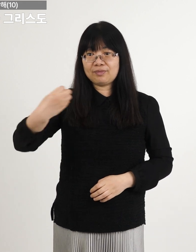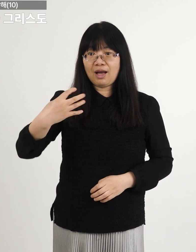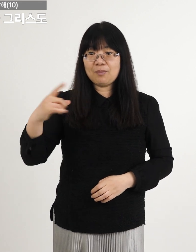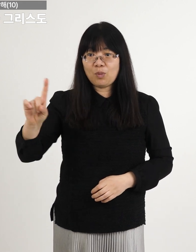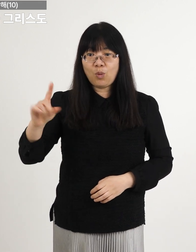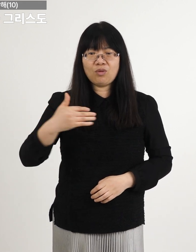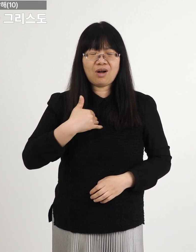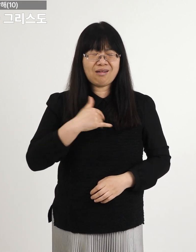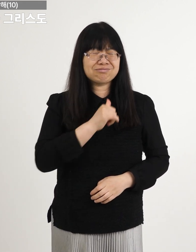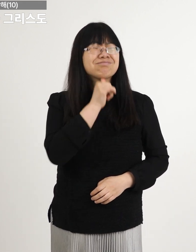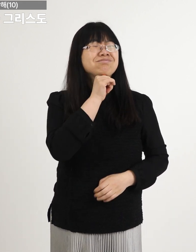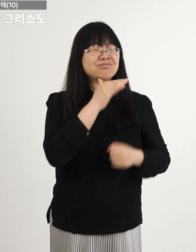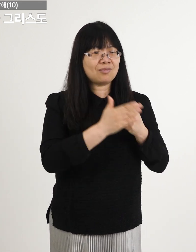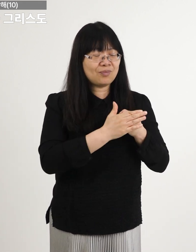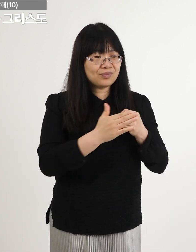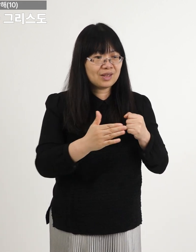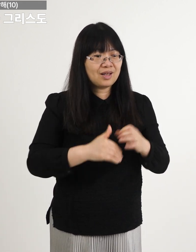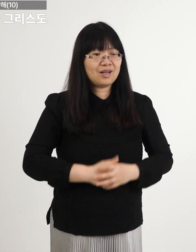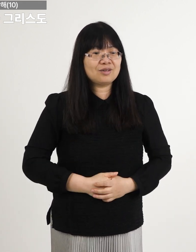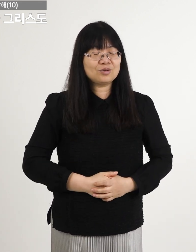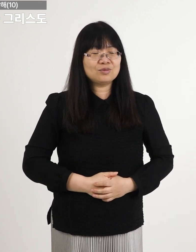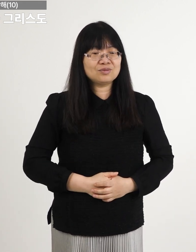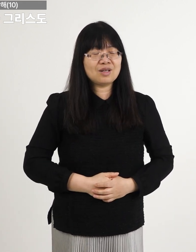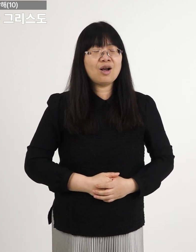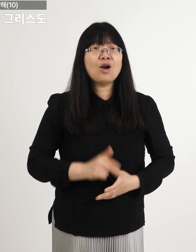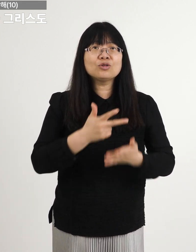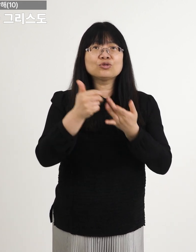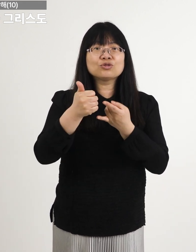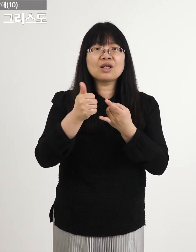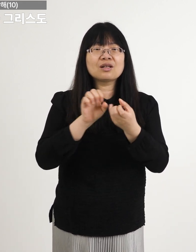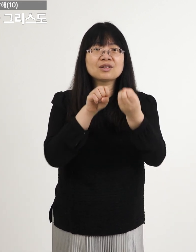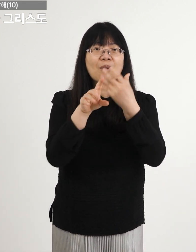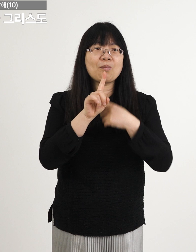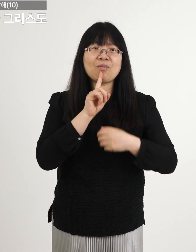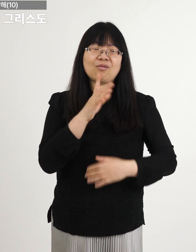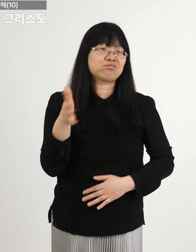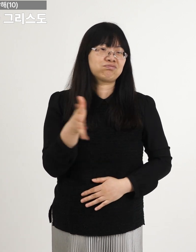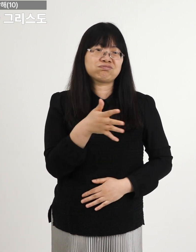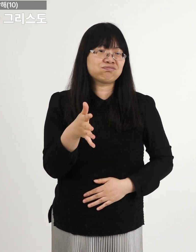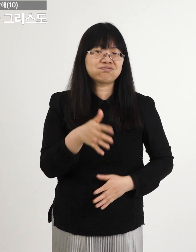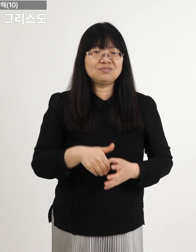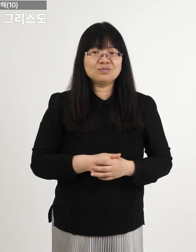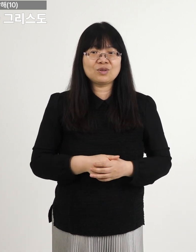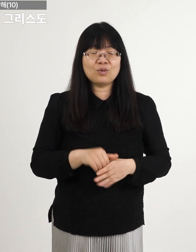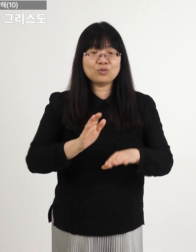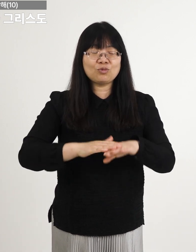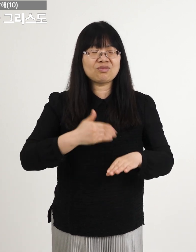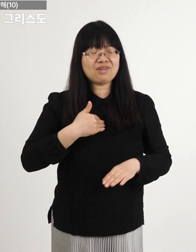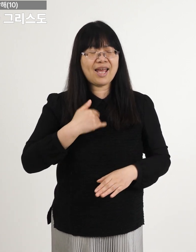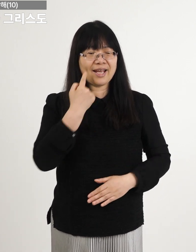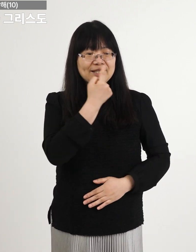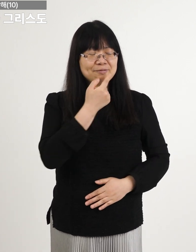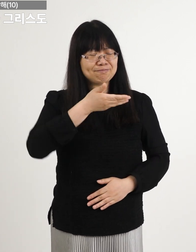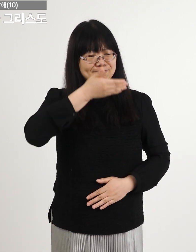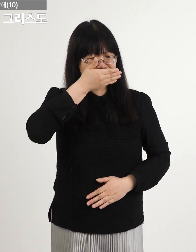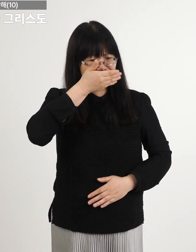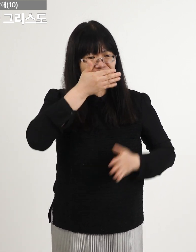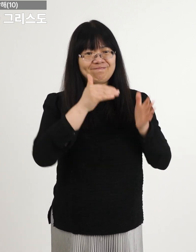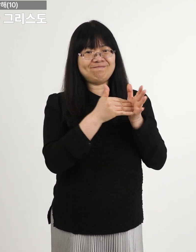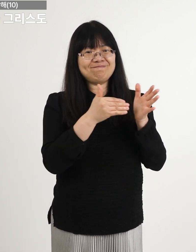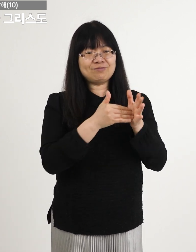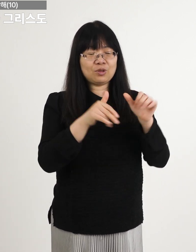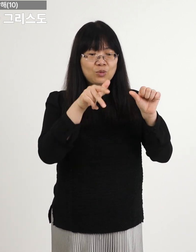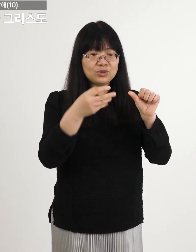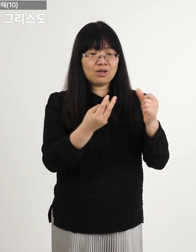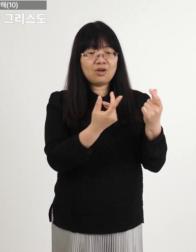나는 비천하오니 무엇이라 주께 대답하리이까. 손으로 내 입을 가릴 뿐이로소이다.